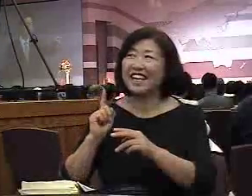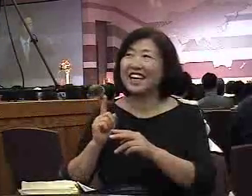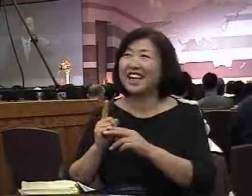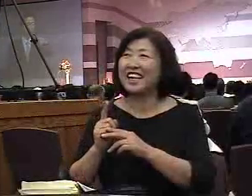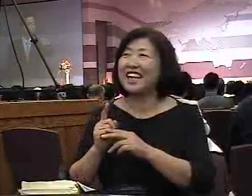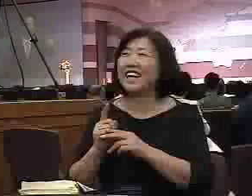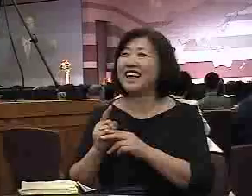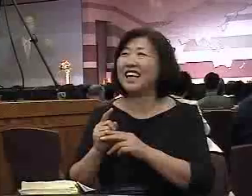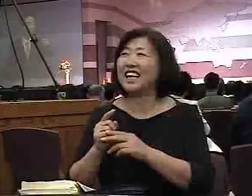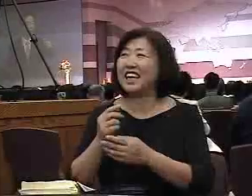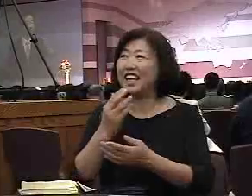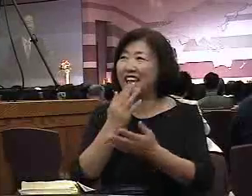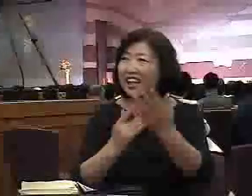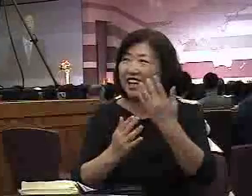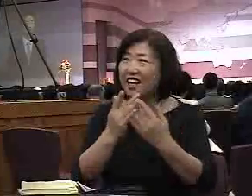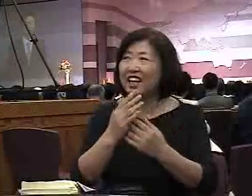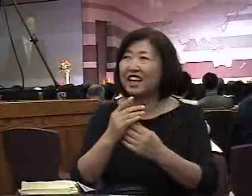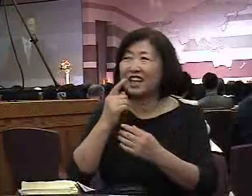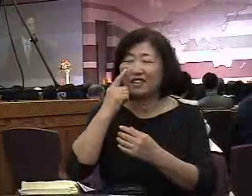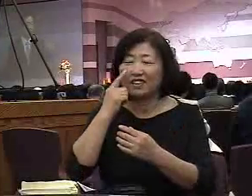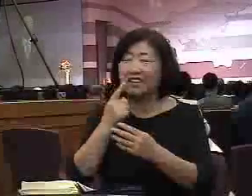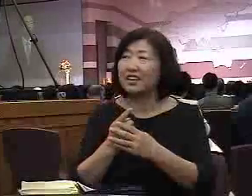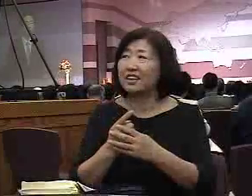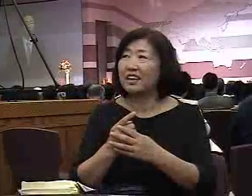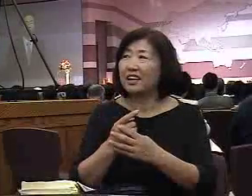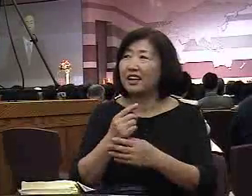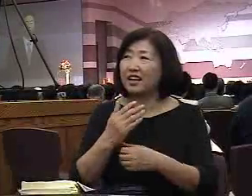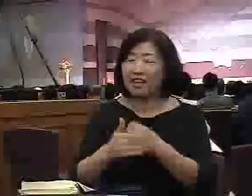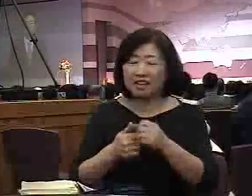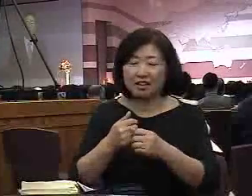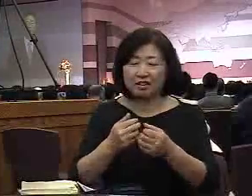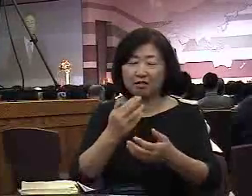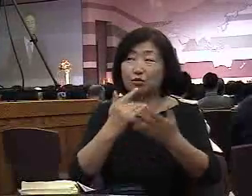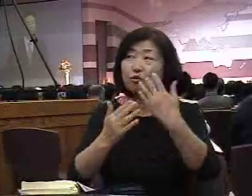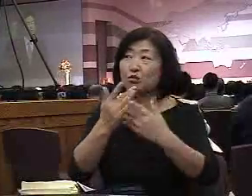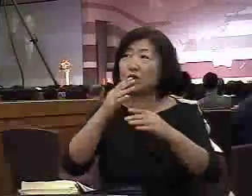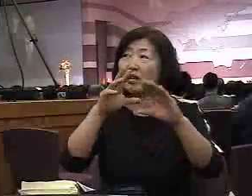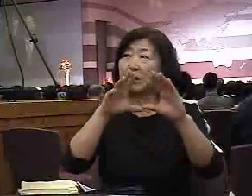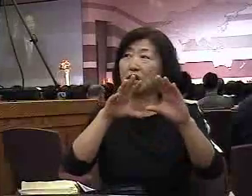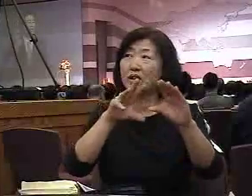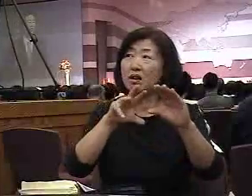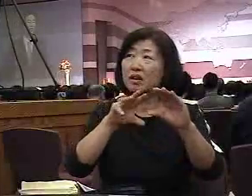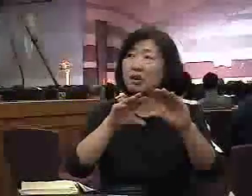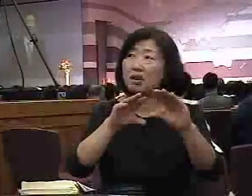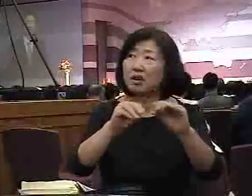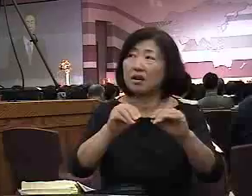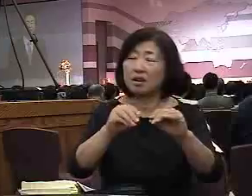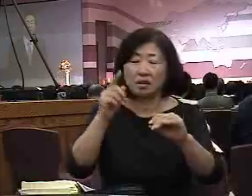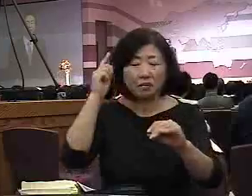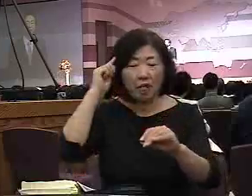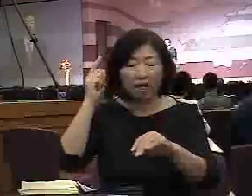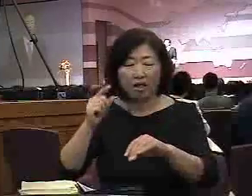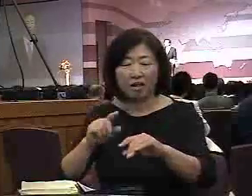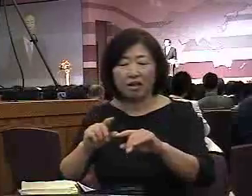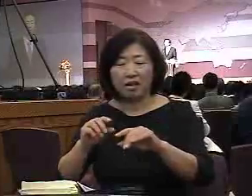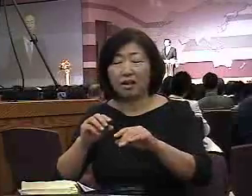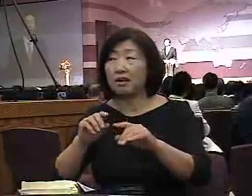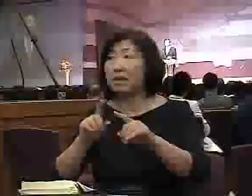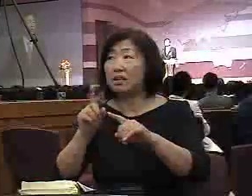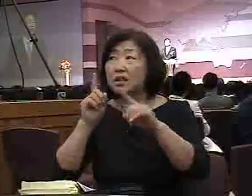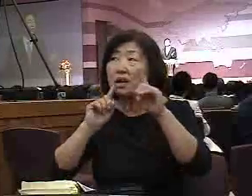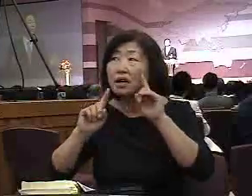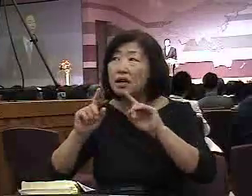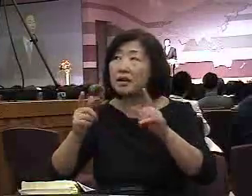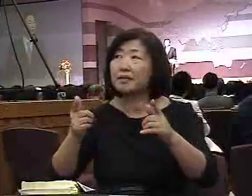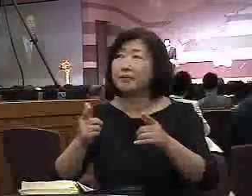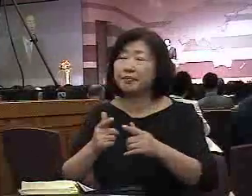열 내려도 태우기만 해봐. 하나님이 딱 불에게 딱 지시하시는 거죠. 머리털 하나 상하지 않았다고 했어요. 그